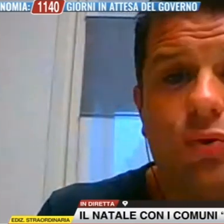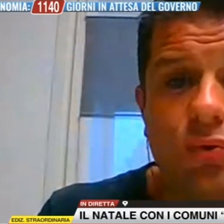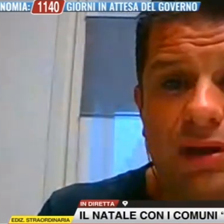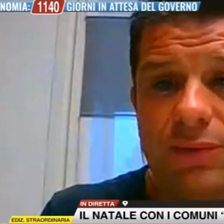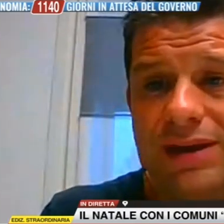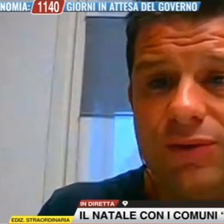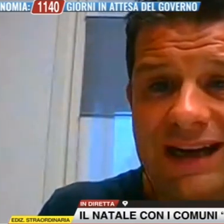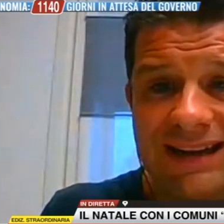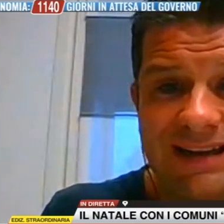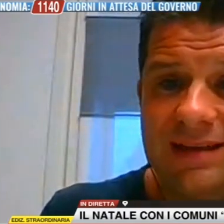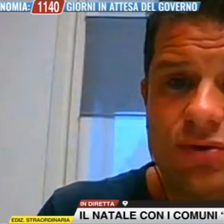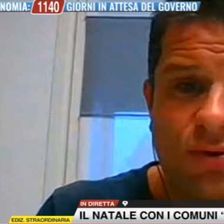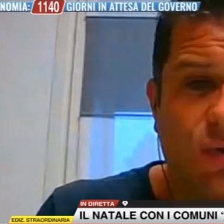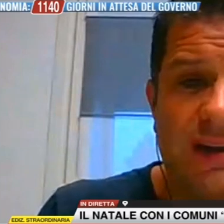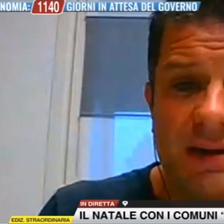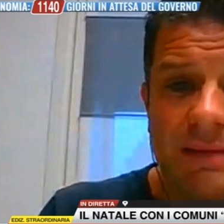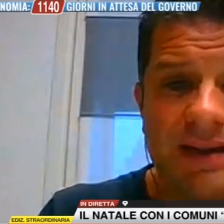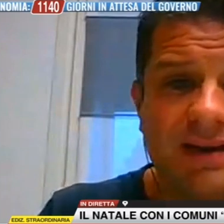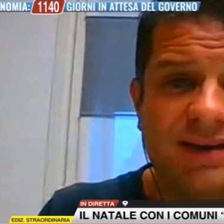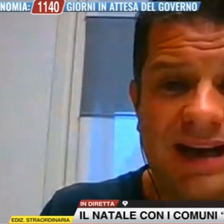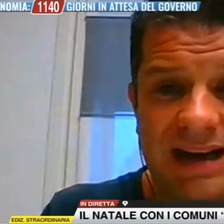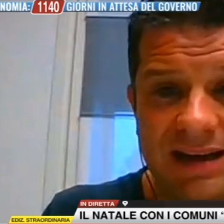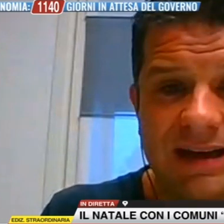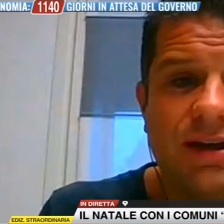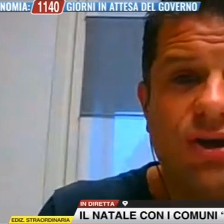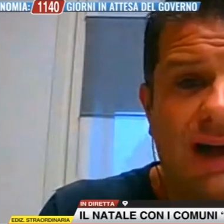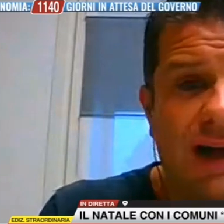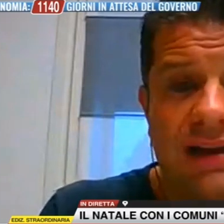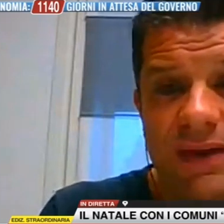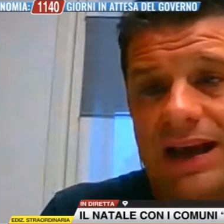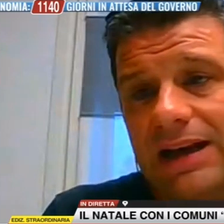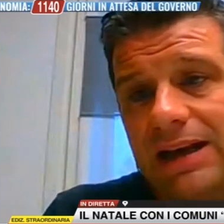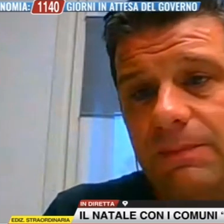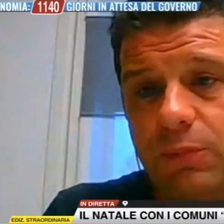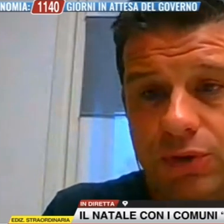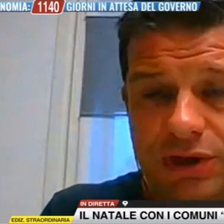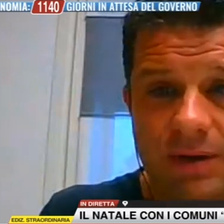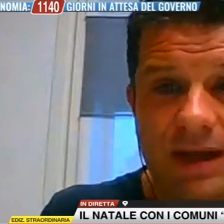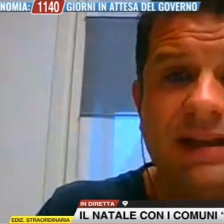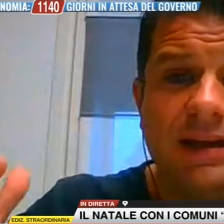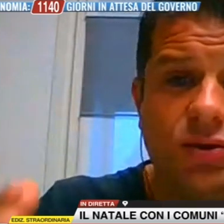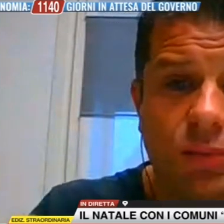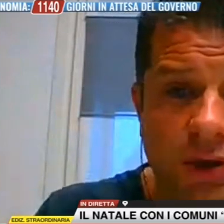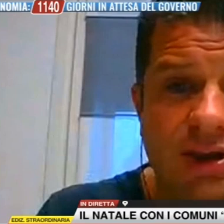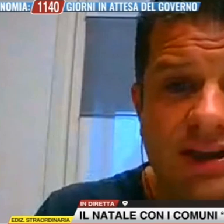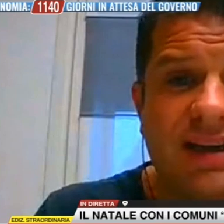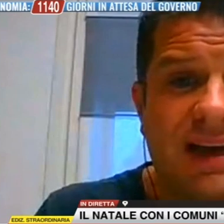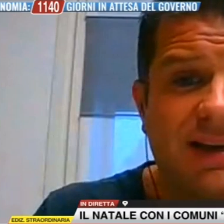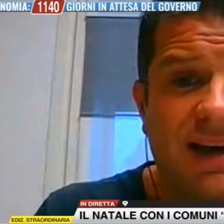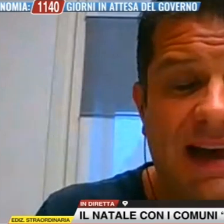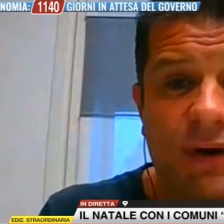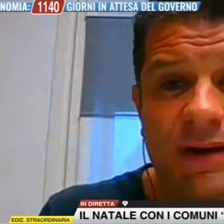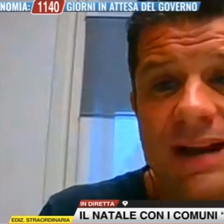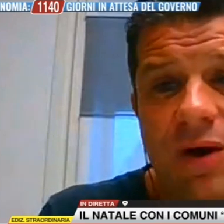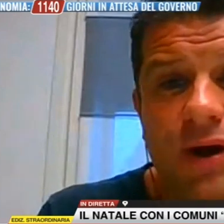però tutti quei contatti che non sono estremamente necessari cercare di evitarli il più possibile, e di lì in poi si cerca di darsi